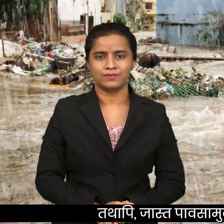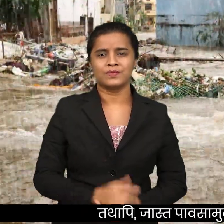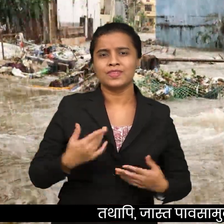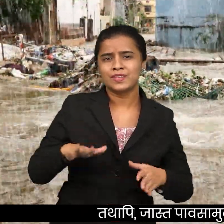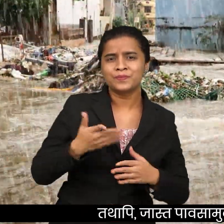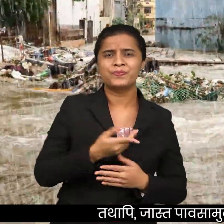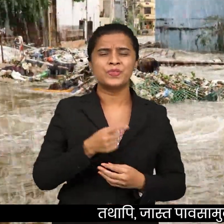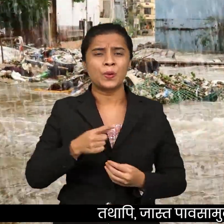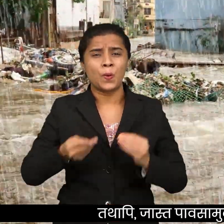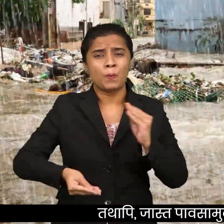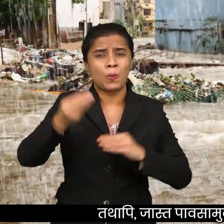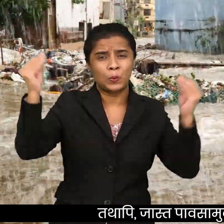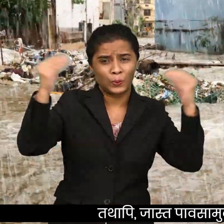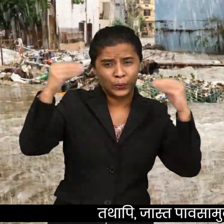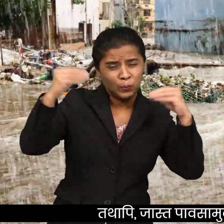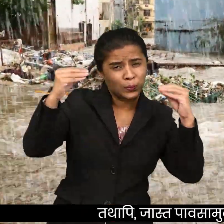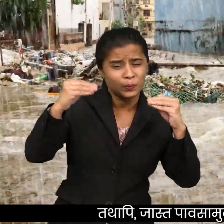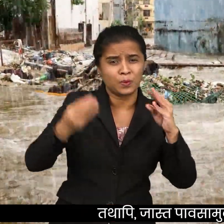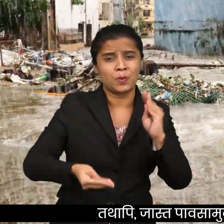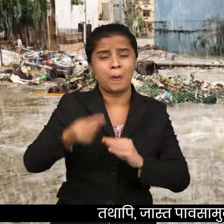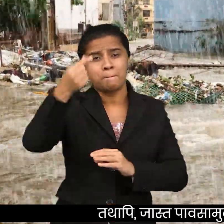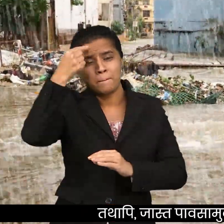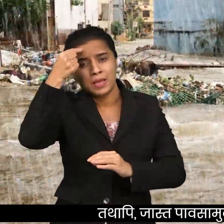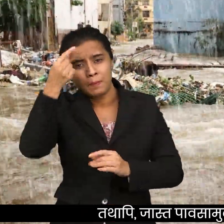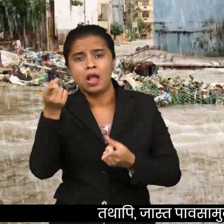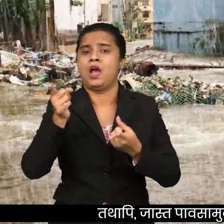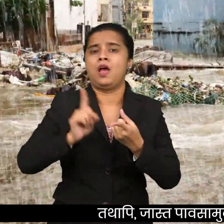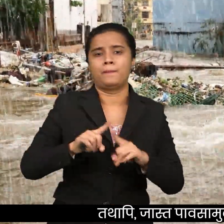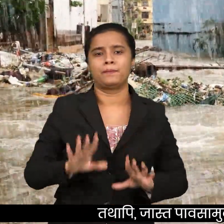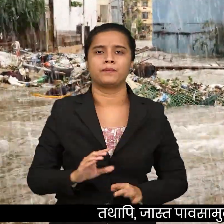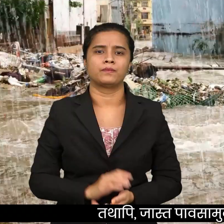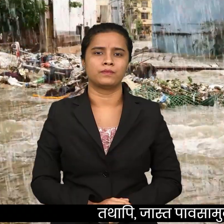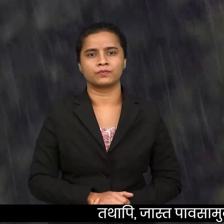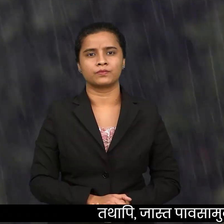तथापि जास्त पावसामुळे अनेक समस्या उद्भवू शकतात.